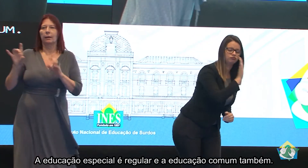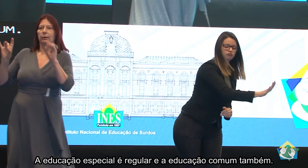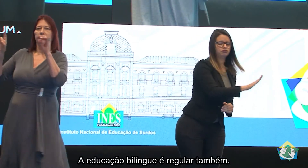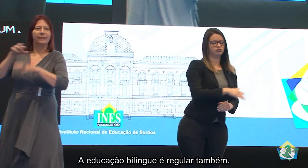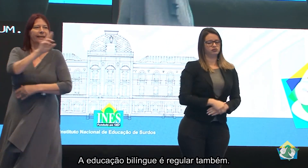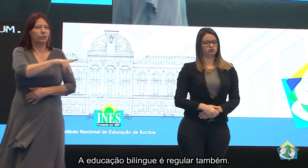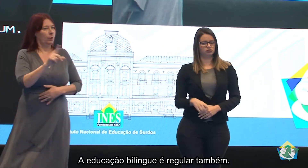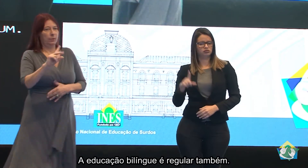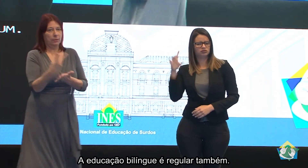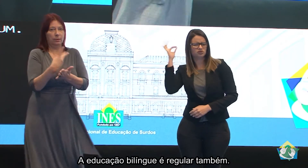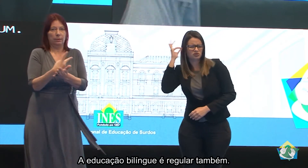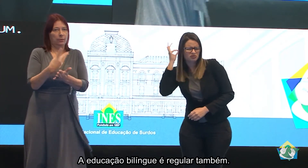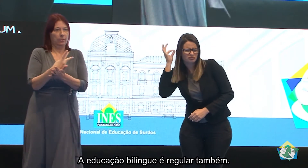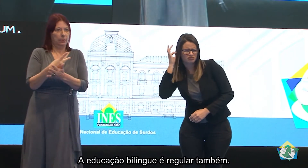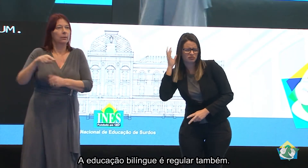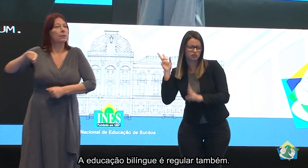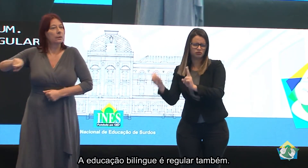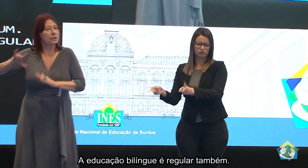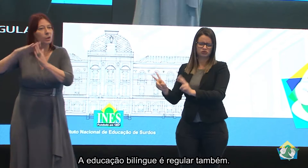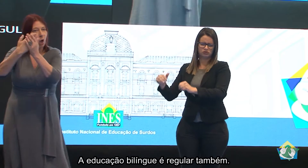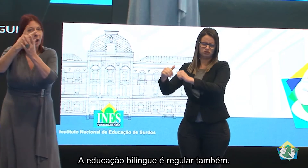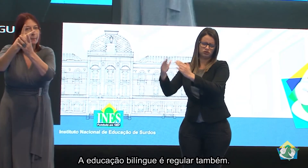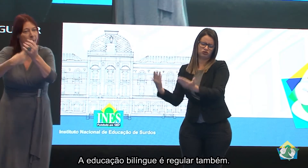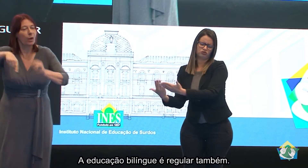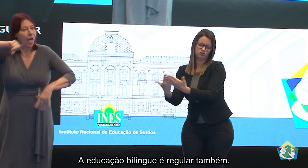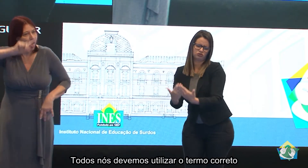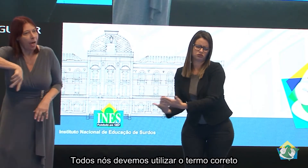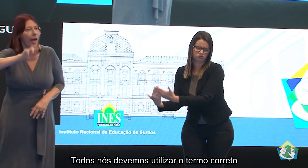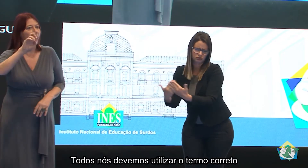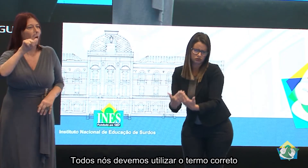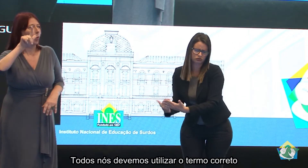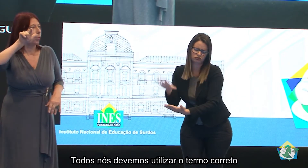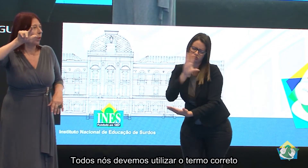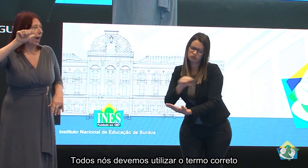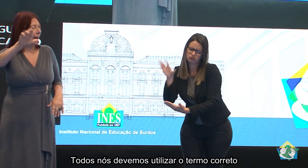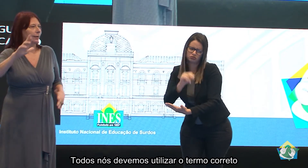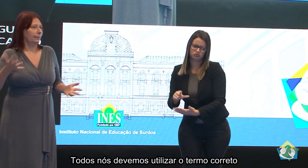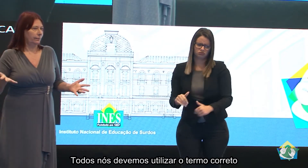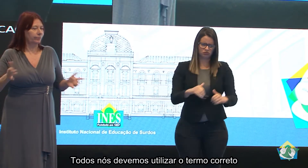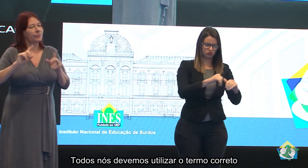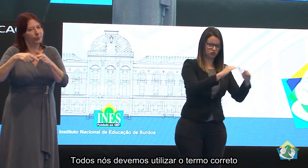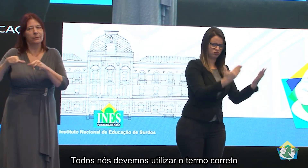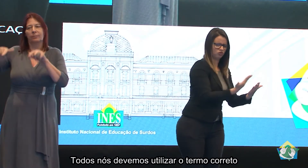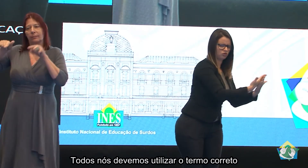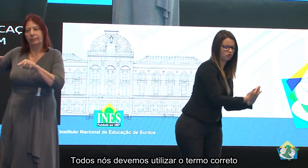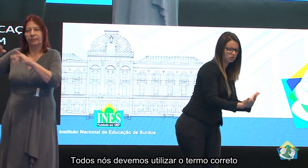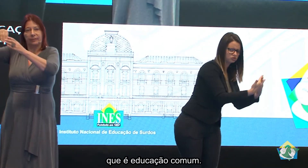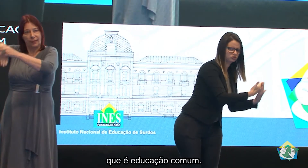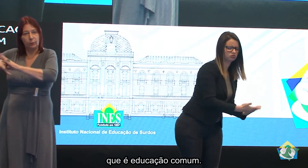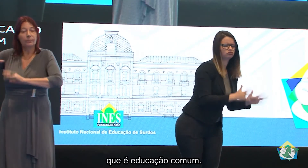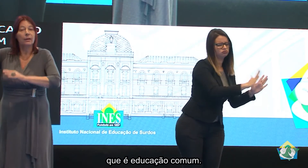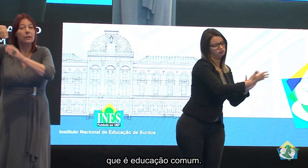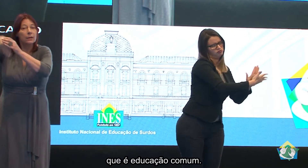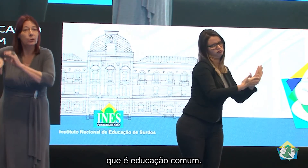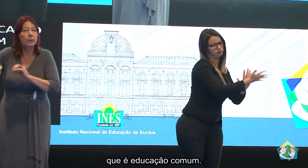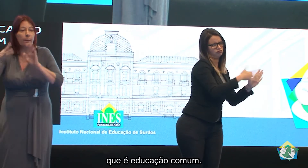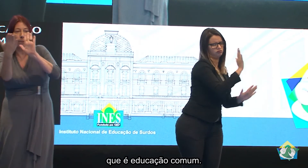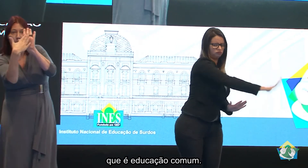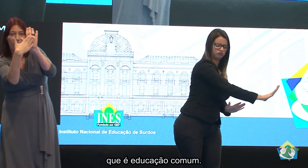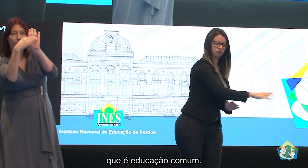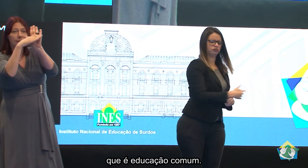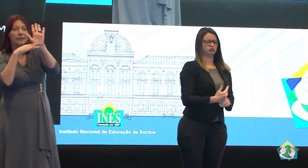regular. Então, a educação bilíngue é regular também. Então, quando nós devemos utilizar o termo correto, é